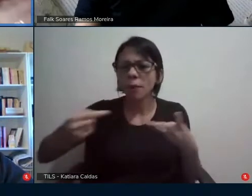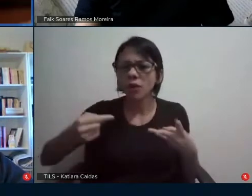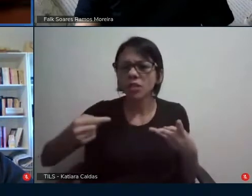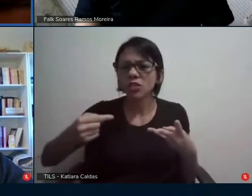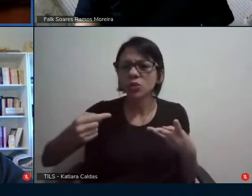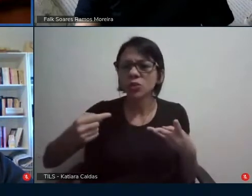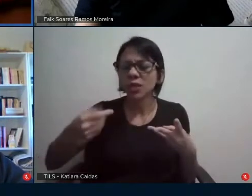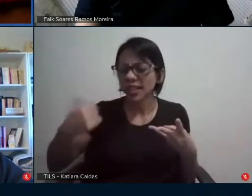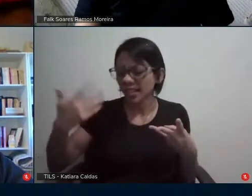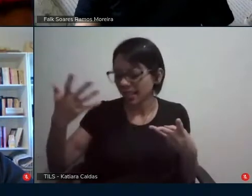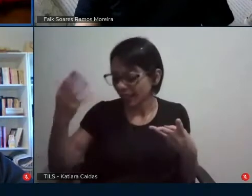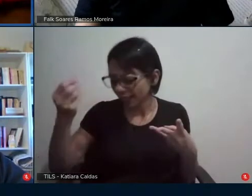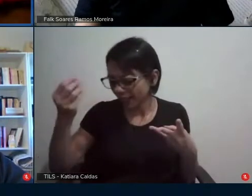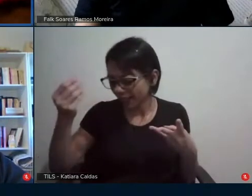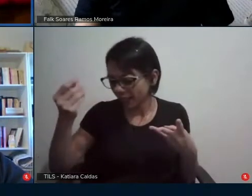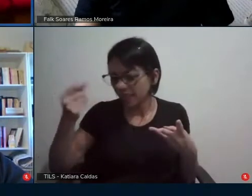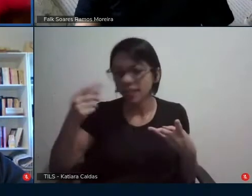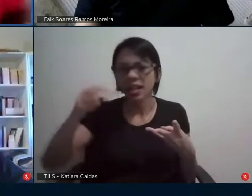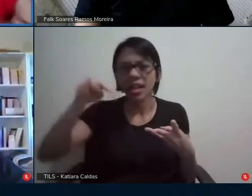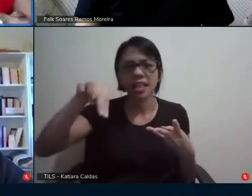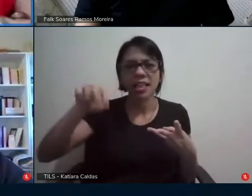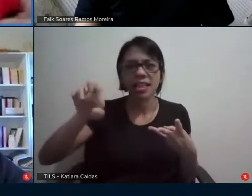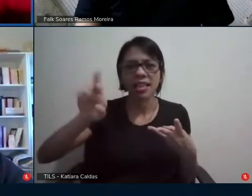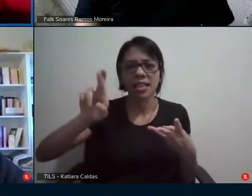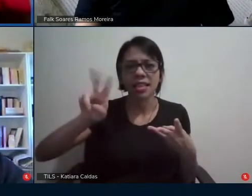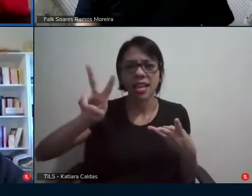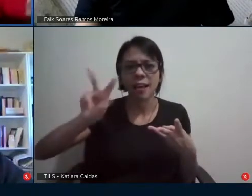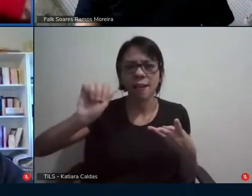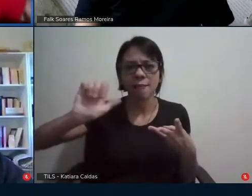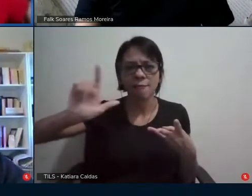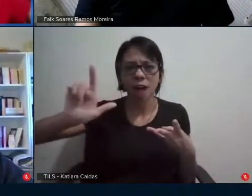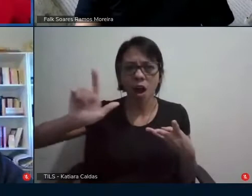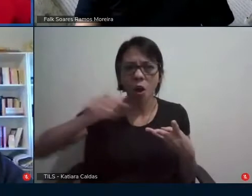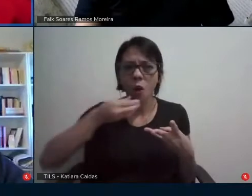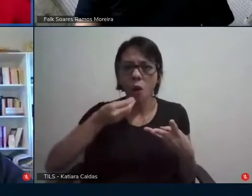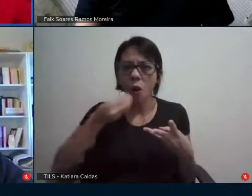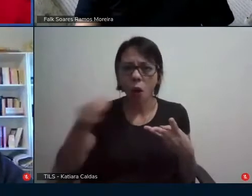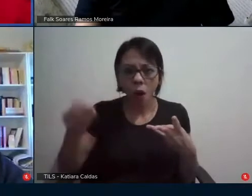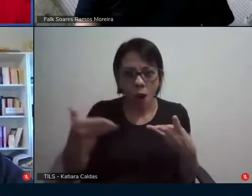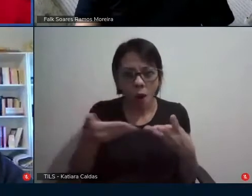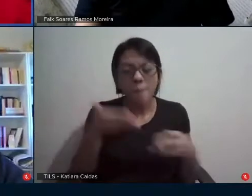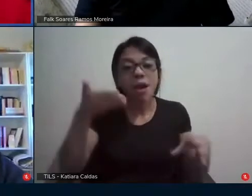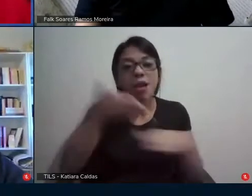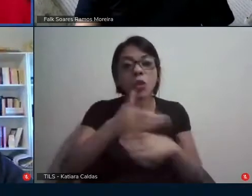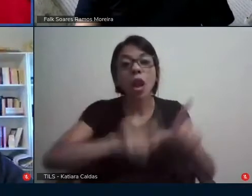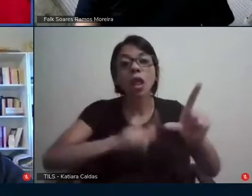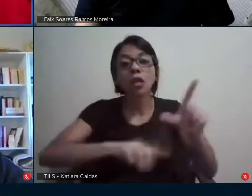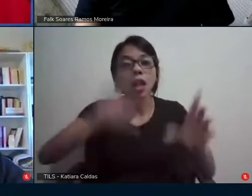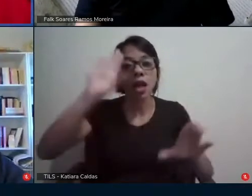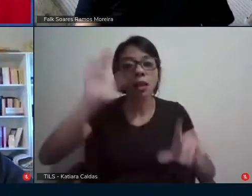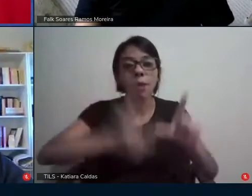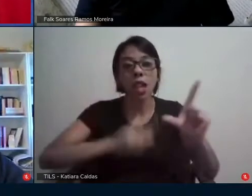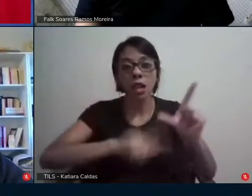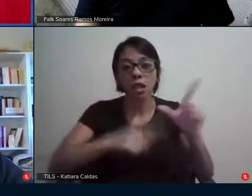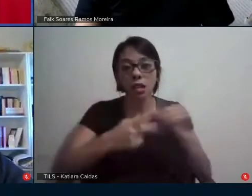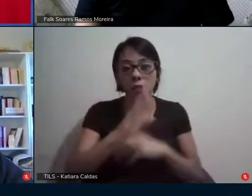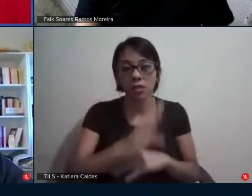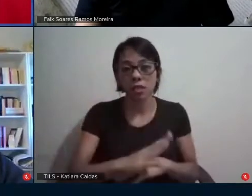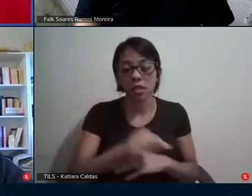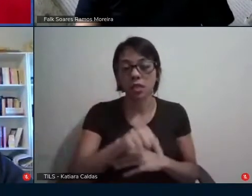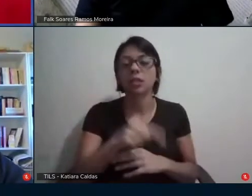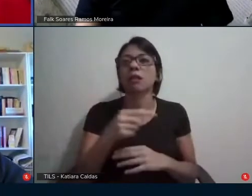é política, Merval, né? Que é um Merval que é da área de